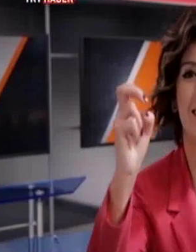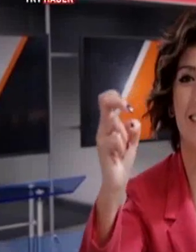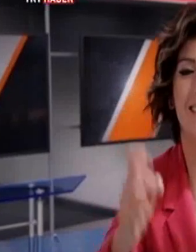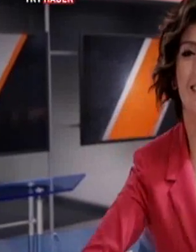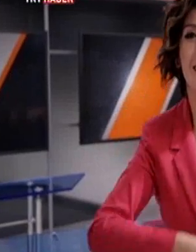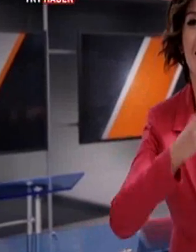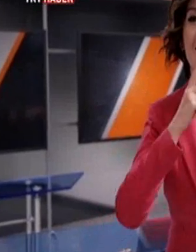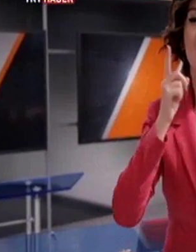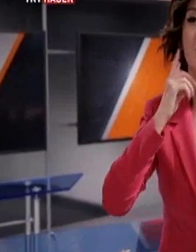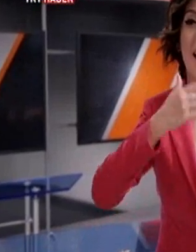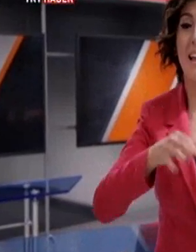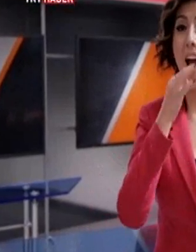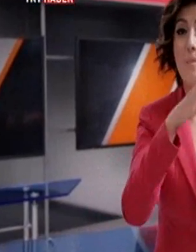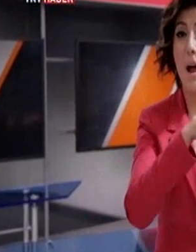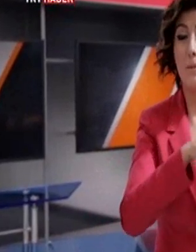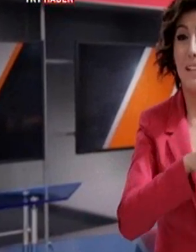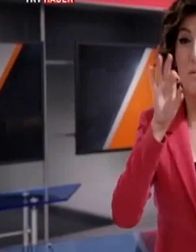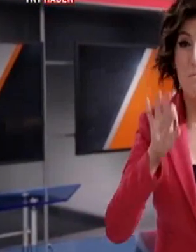Bu